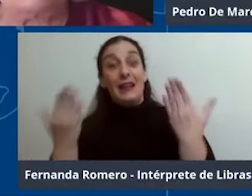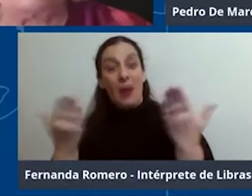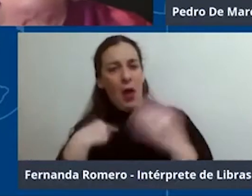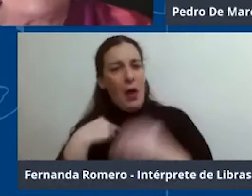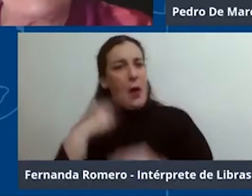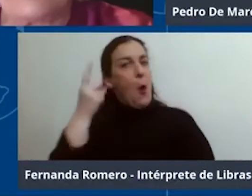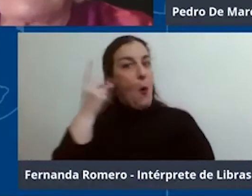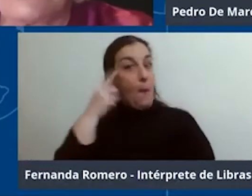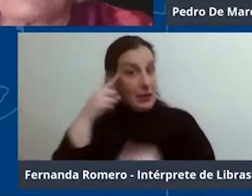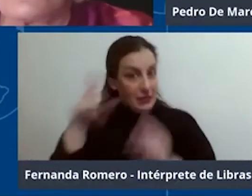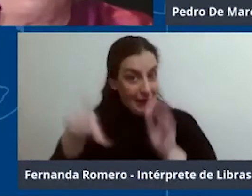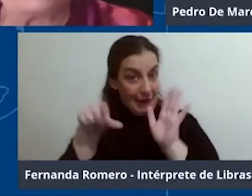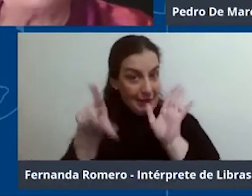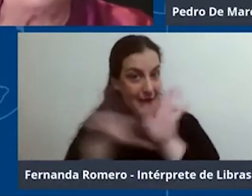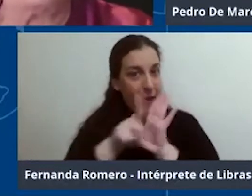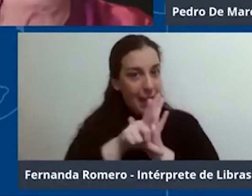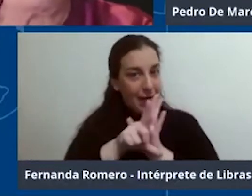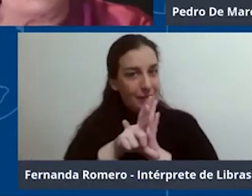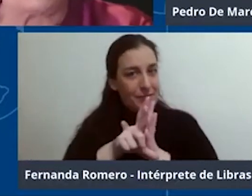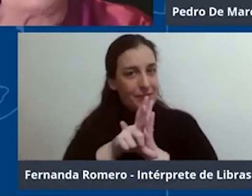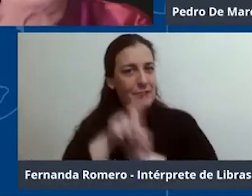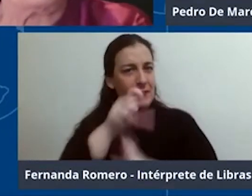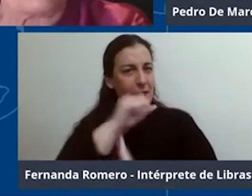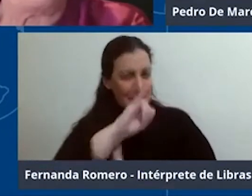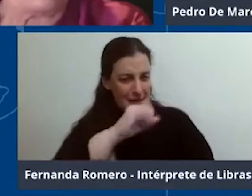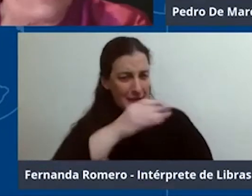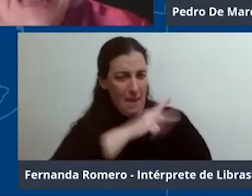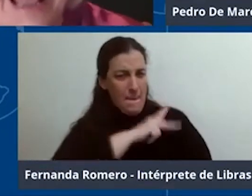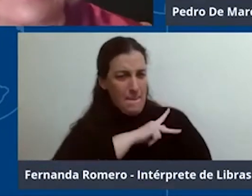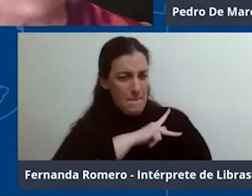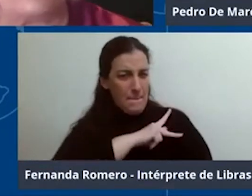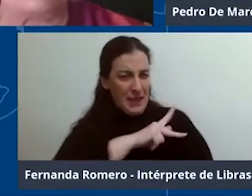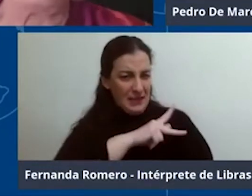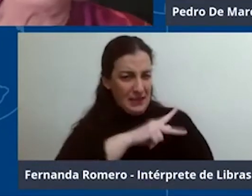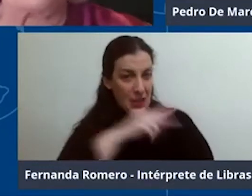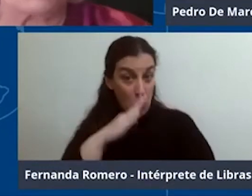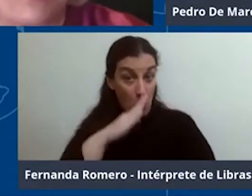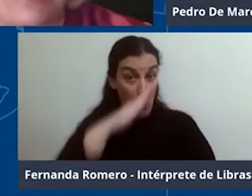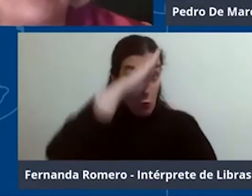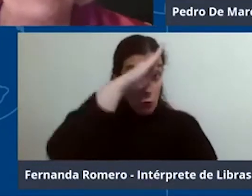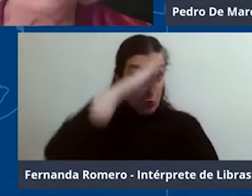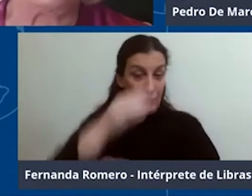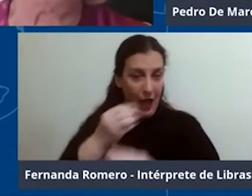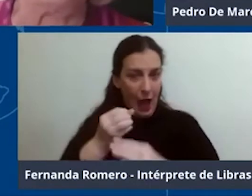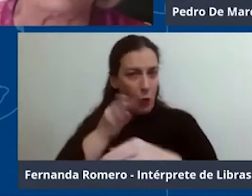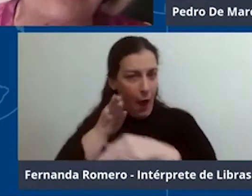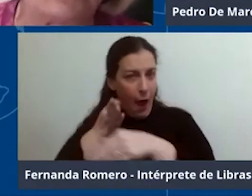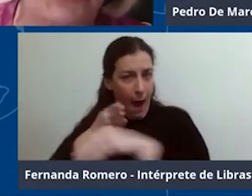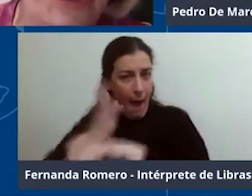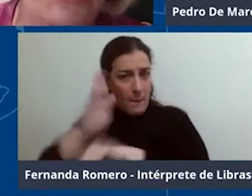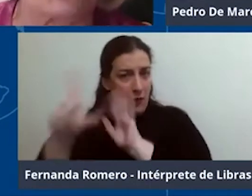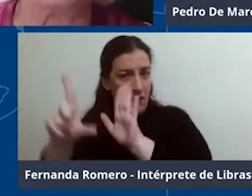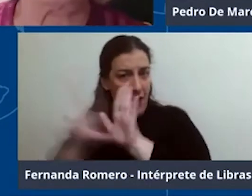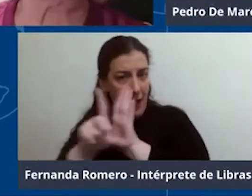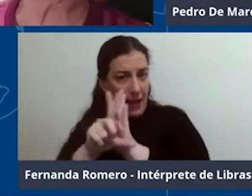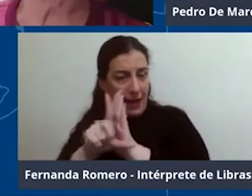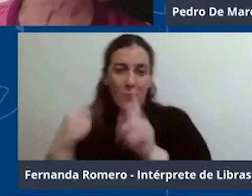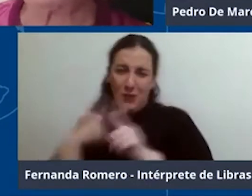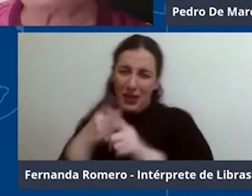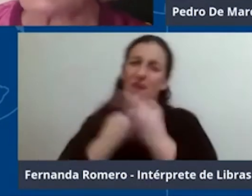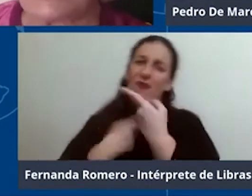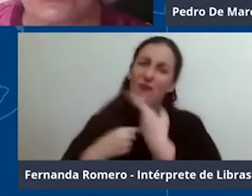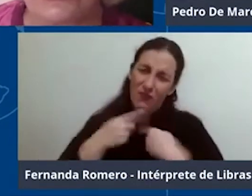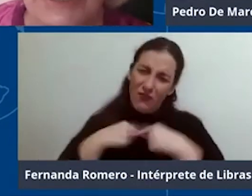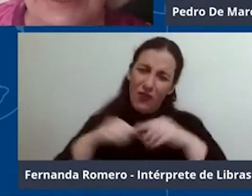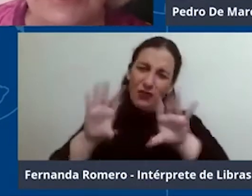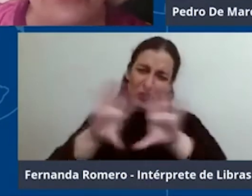essa lei, se o presidente Bolsonaro criar essa lei, ajudar, porque a vontade política do Congresso se move